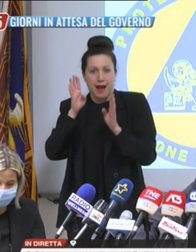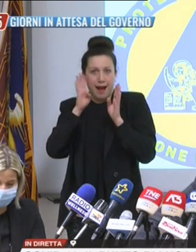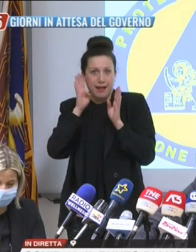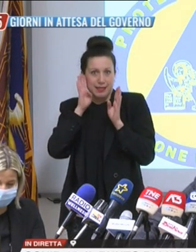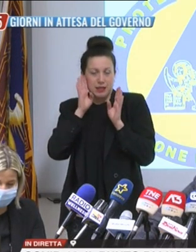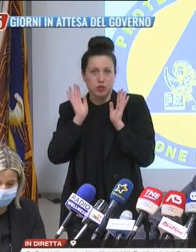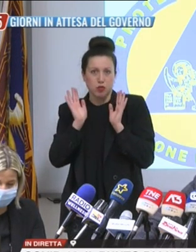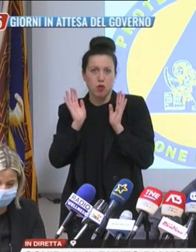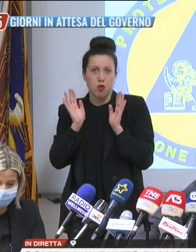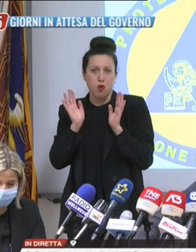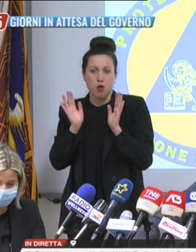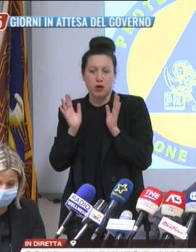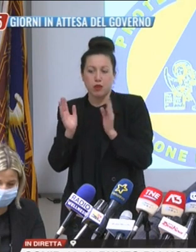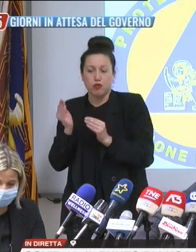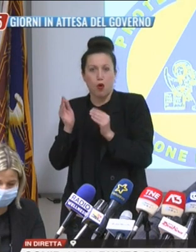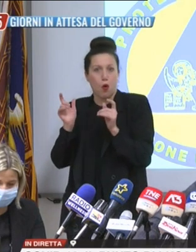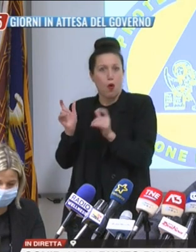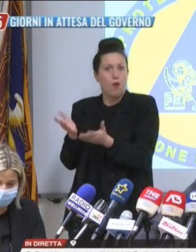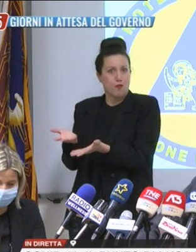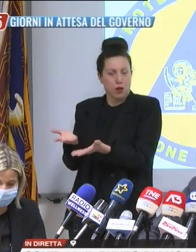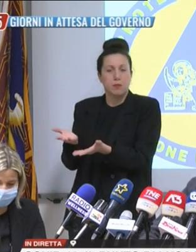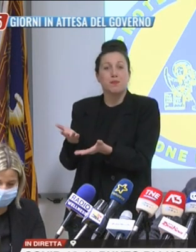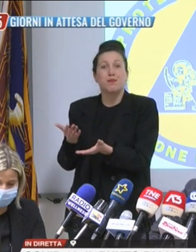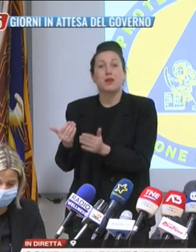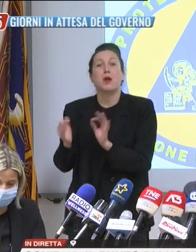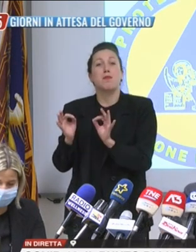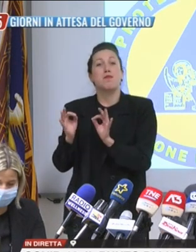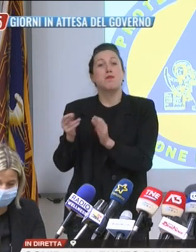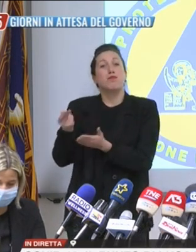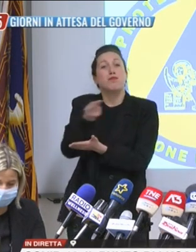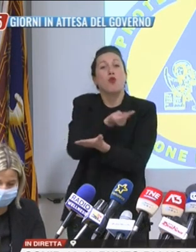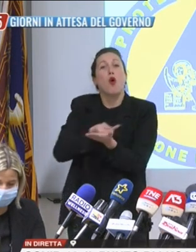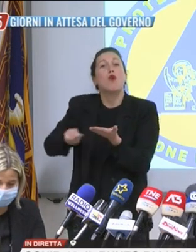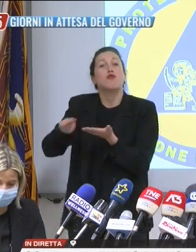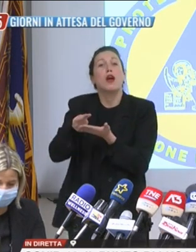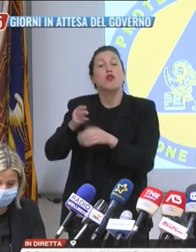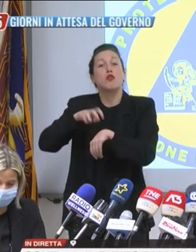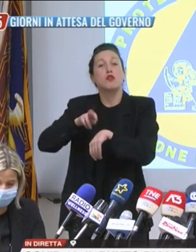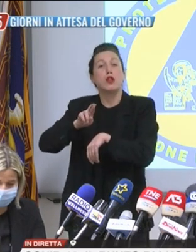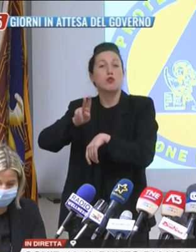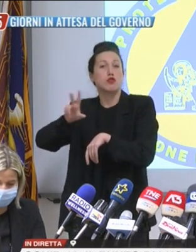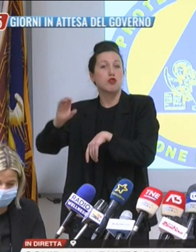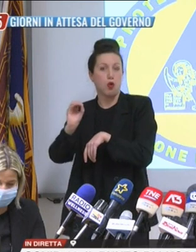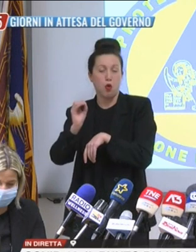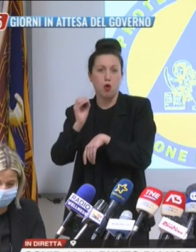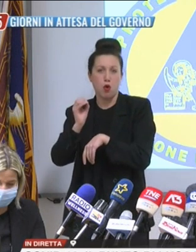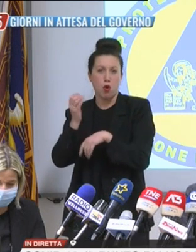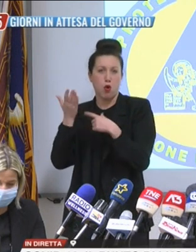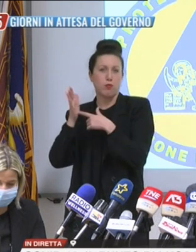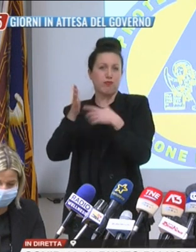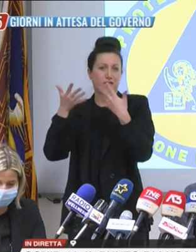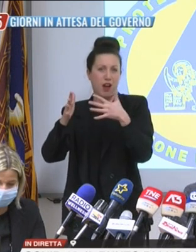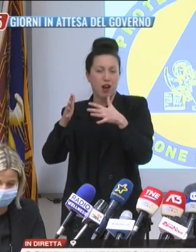il progetto che vi ha detto e vi ha presentato la dottoressa Russo, è quello di un monitoraggio costante dell'ambiente scolastico e le